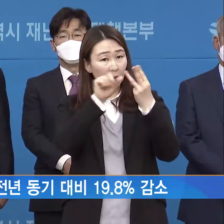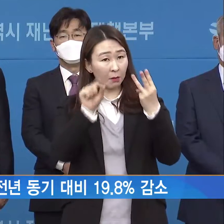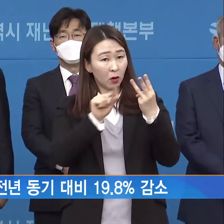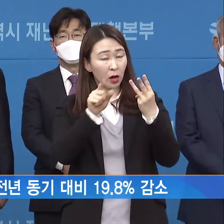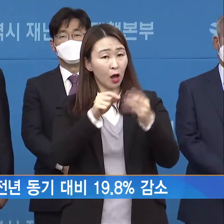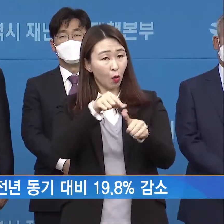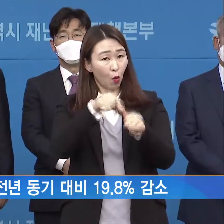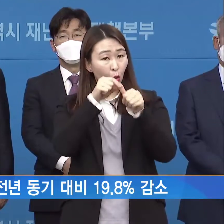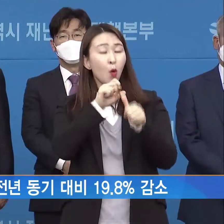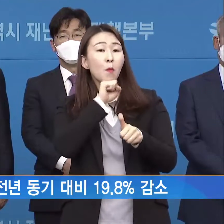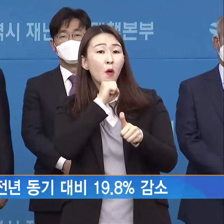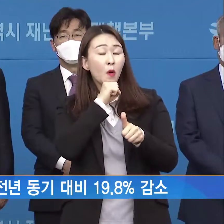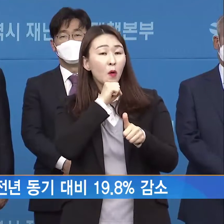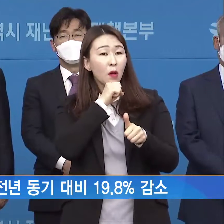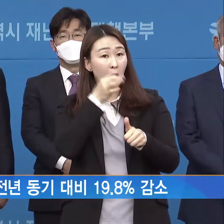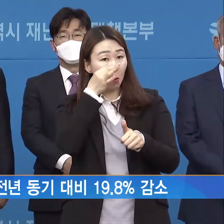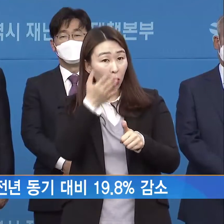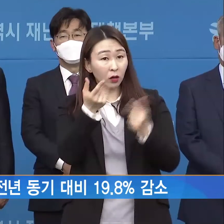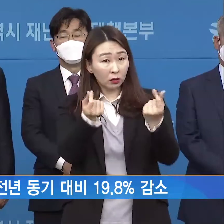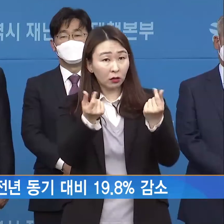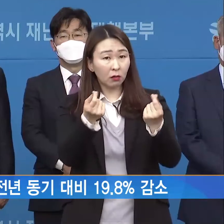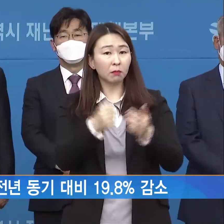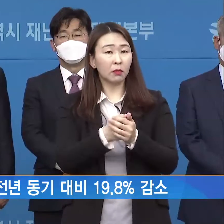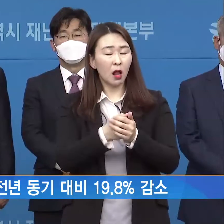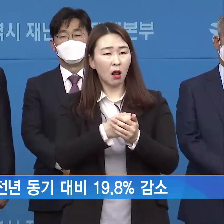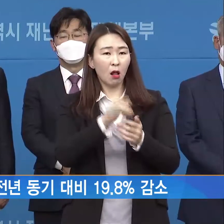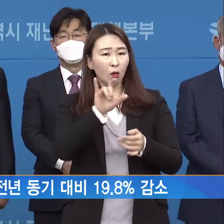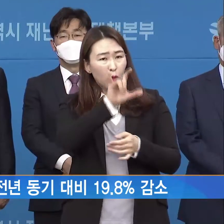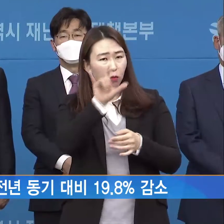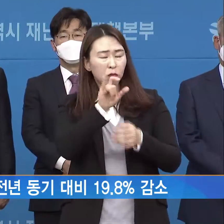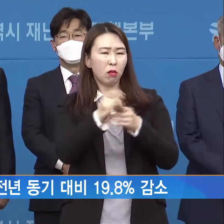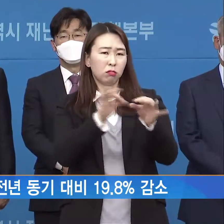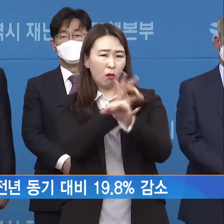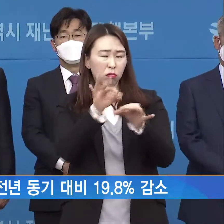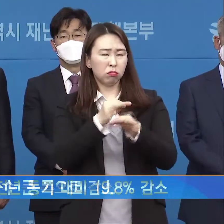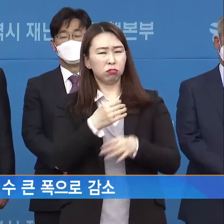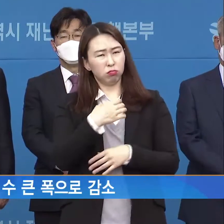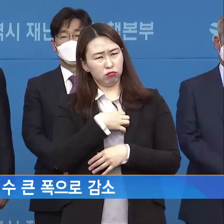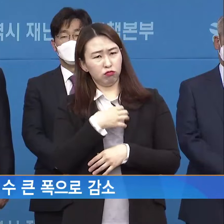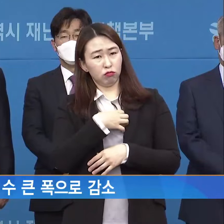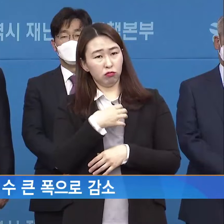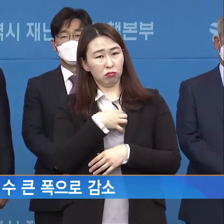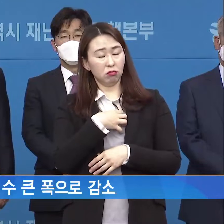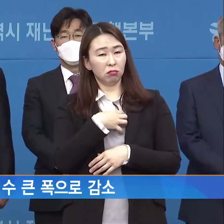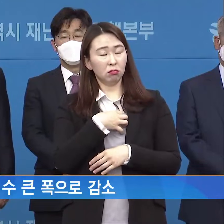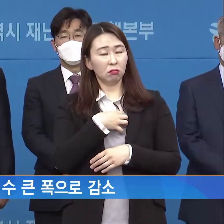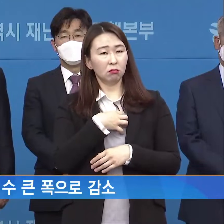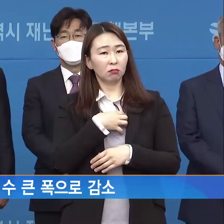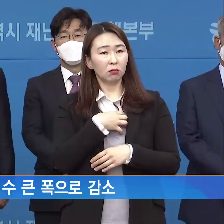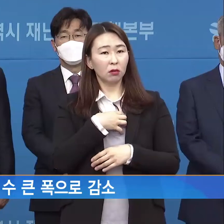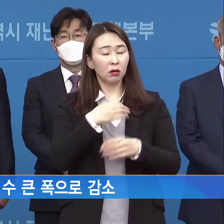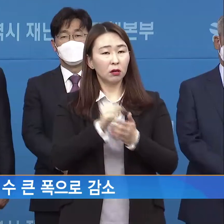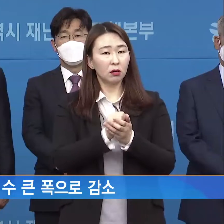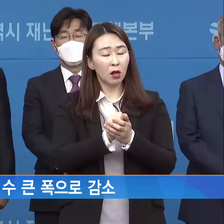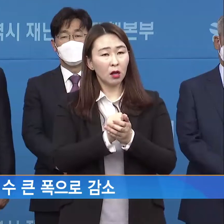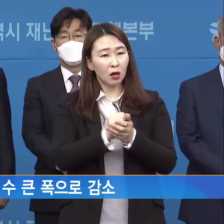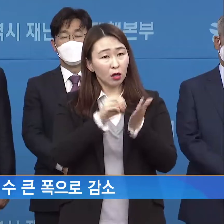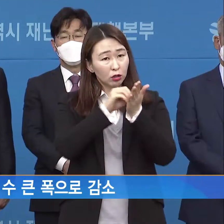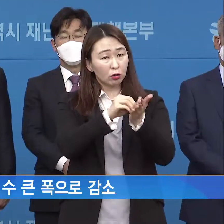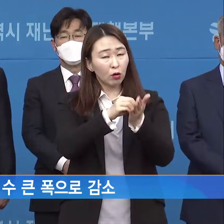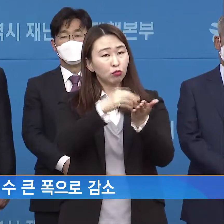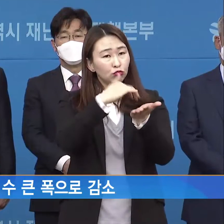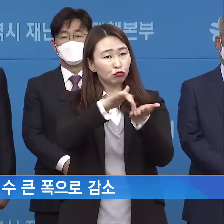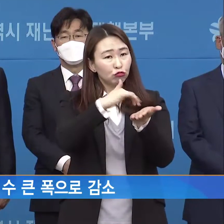고용 지표에서 보듯이 코로나19 등의 영향으로 경제 활동 위축에 따라 취업자 수가